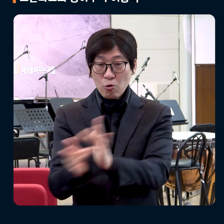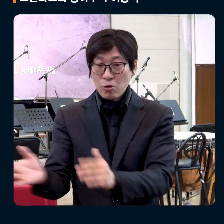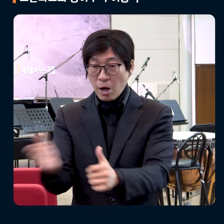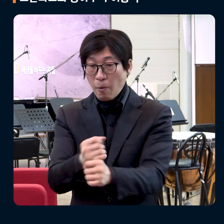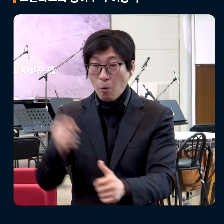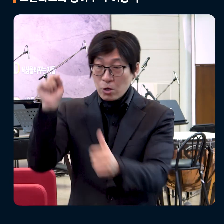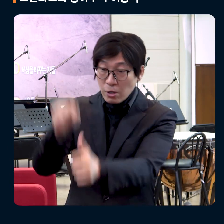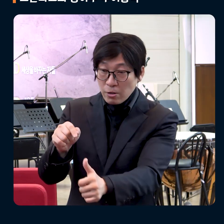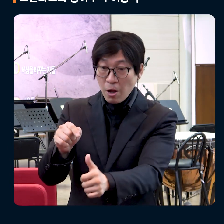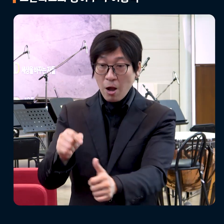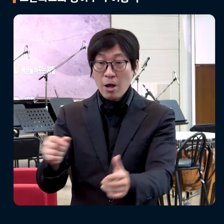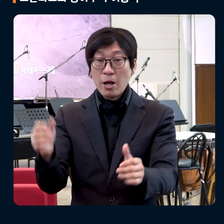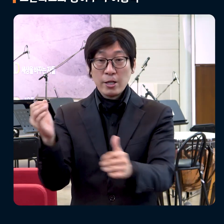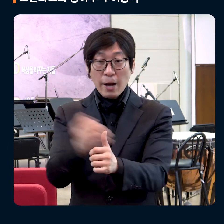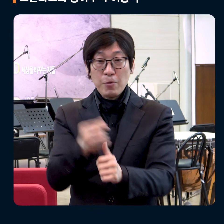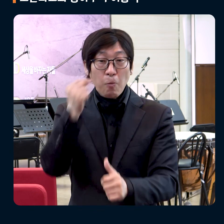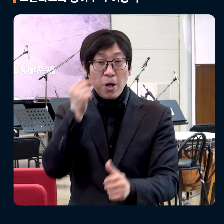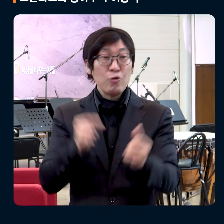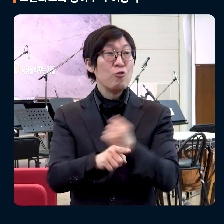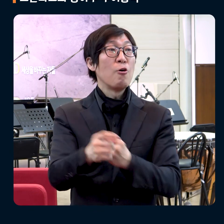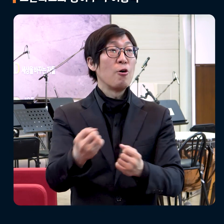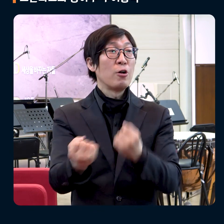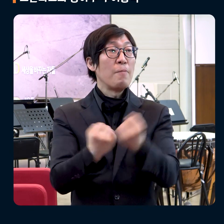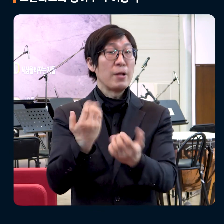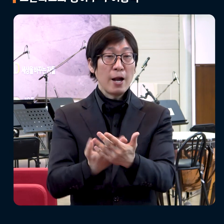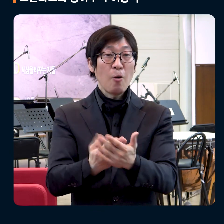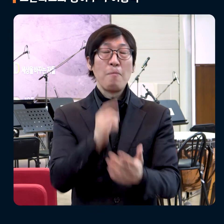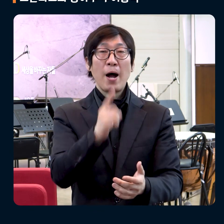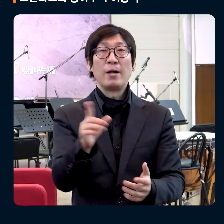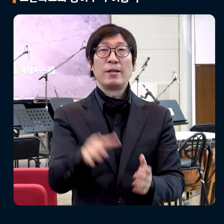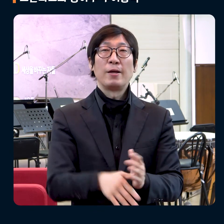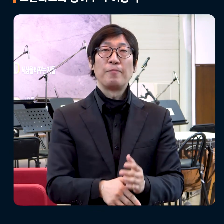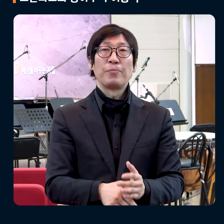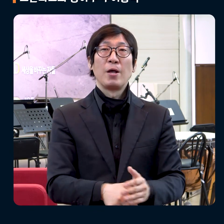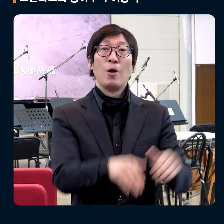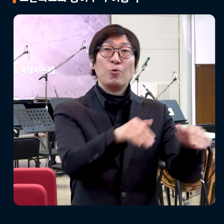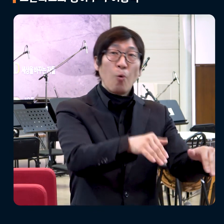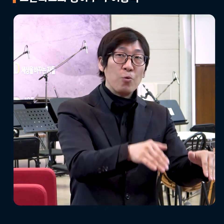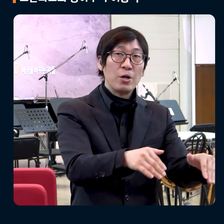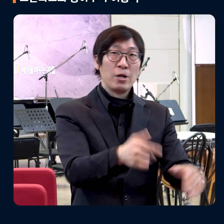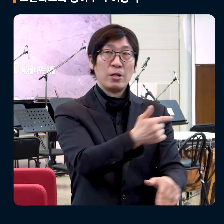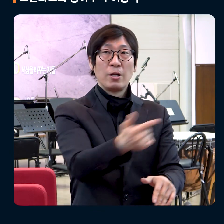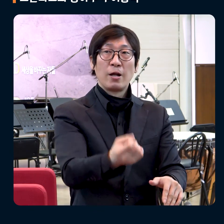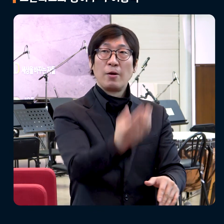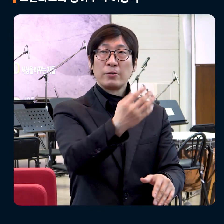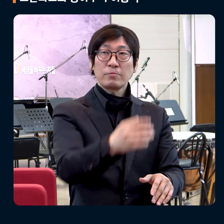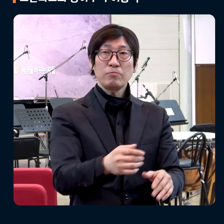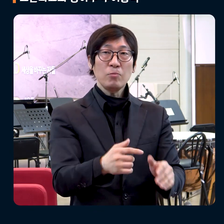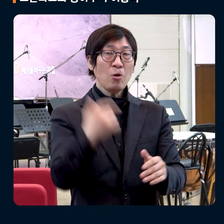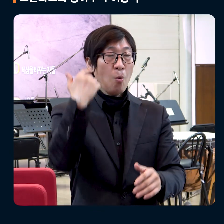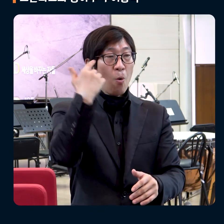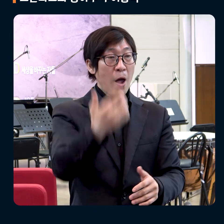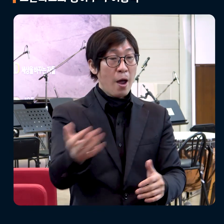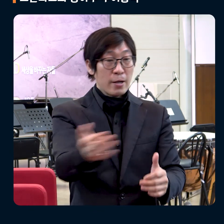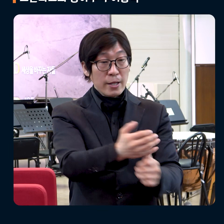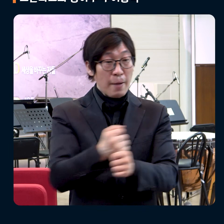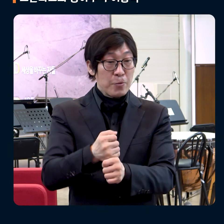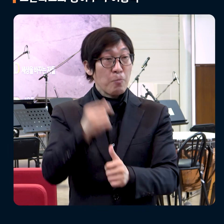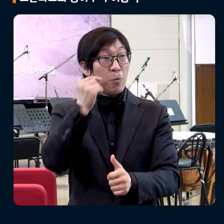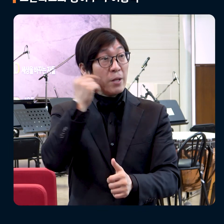왜 못 잡았냐? 45절에 이렇게 되어 있습니다. 아랫사람들이 대제사장들과 바리새인들에게 오니 그들이